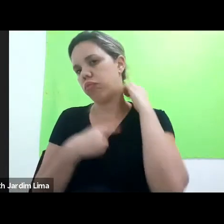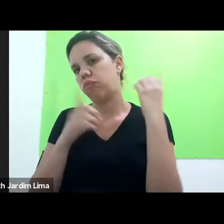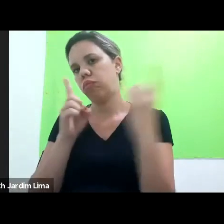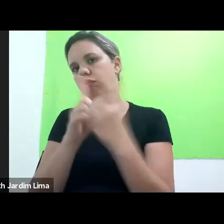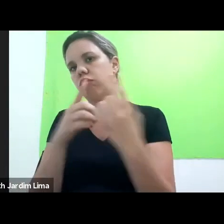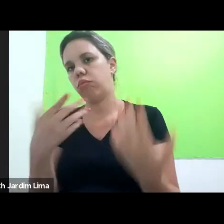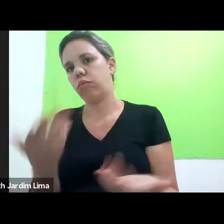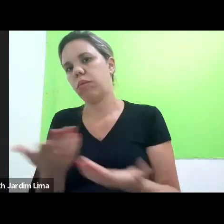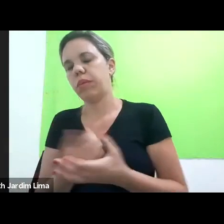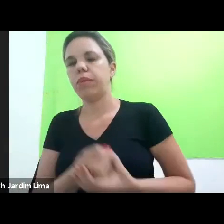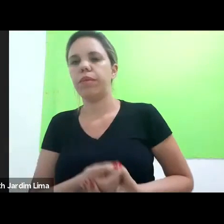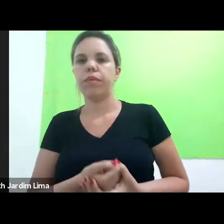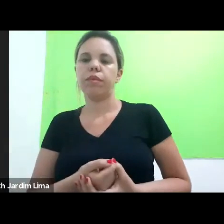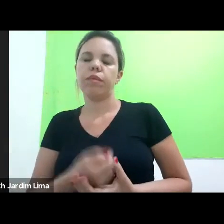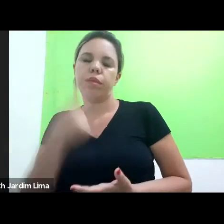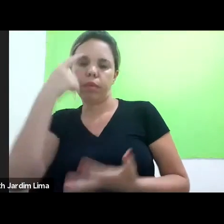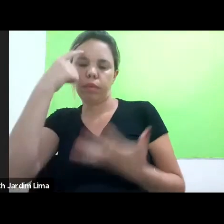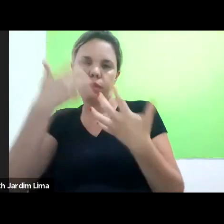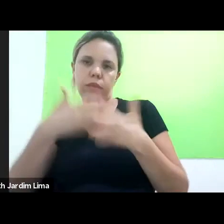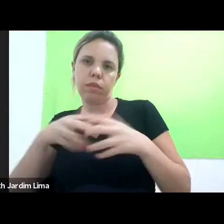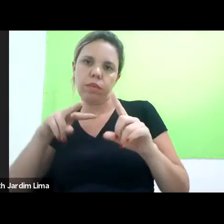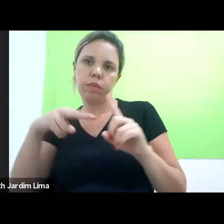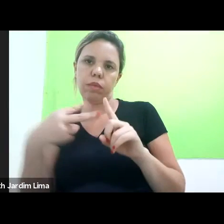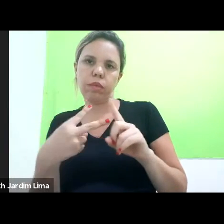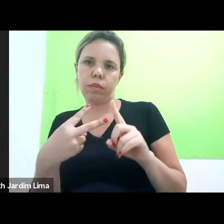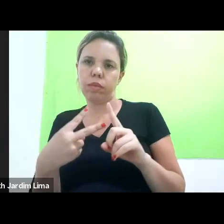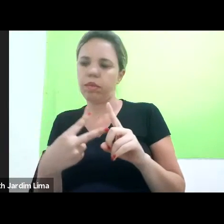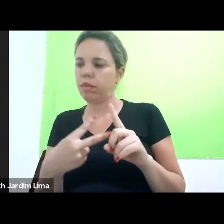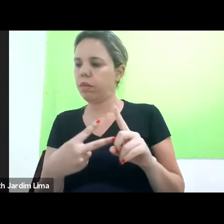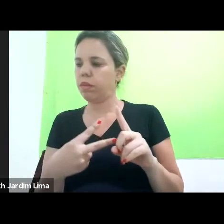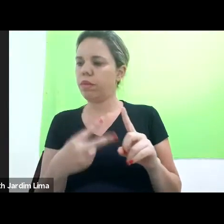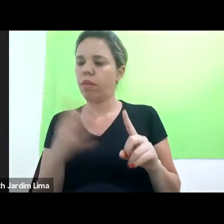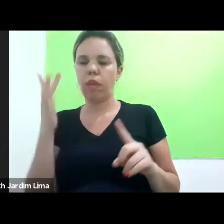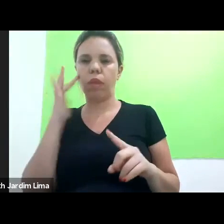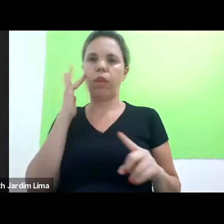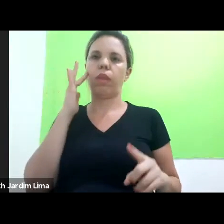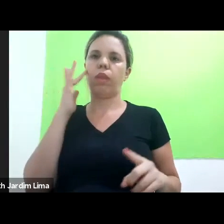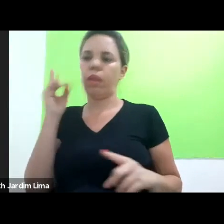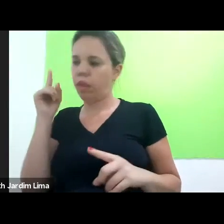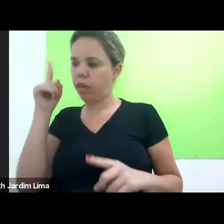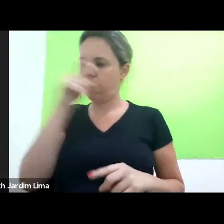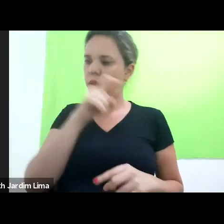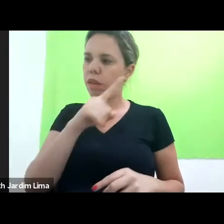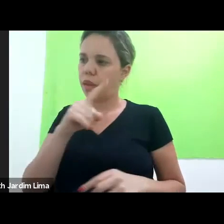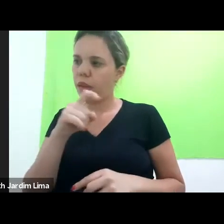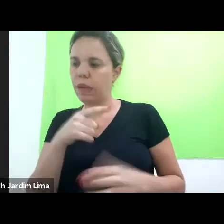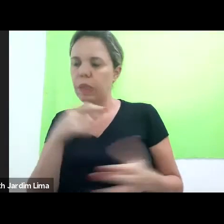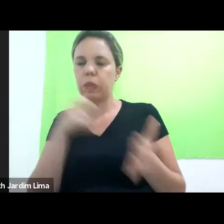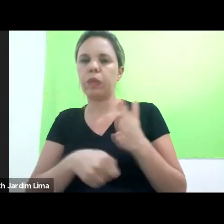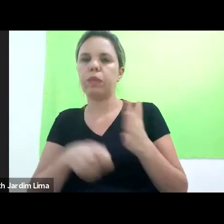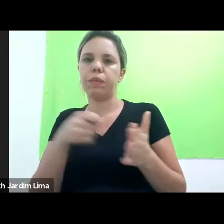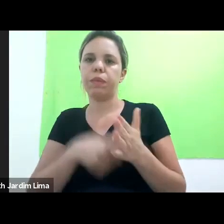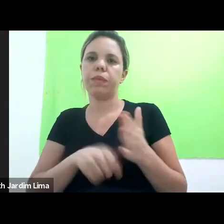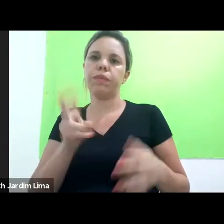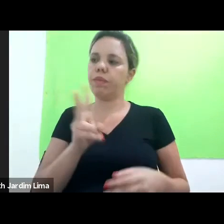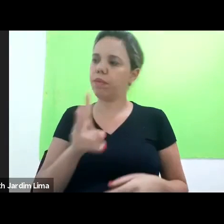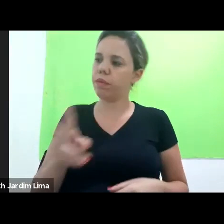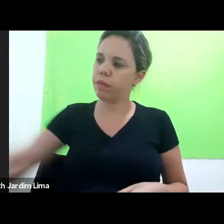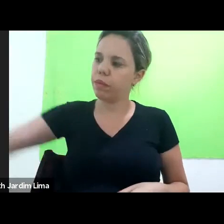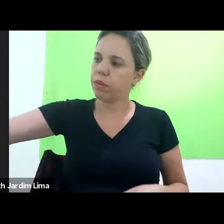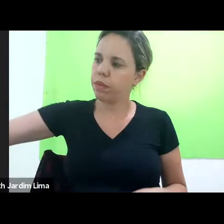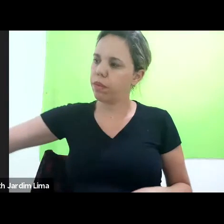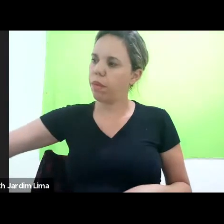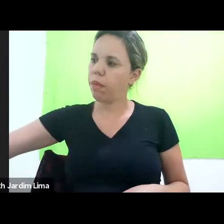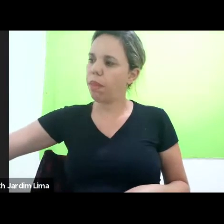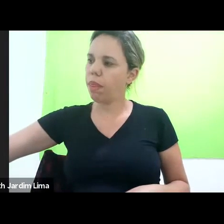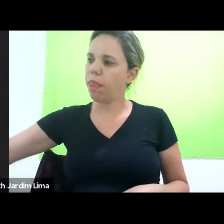aí, pensando nessa perspectiva, acho que a dificuldade das lutas, elas são contínuas, né? E não